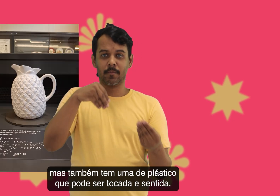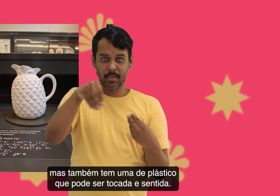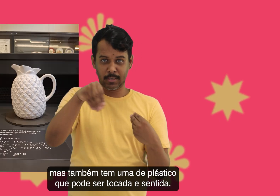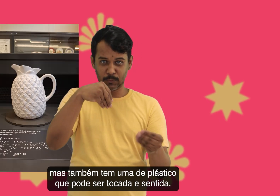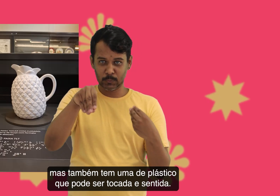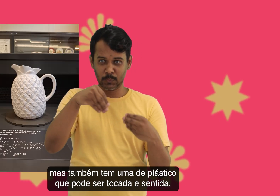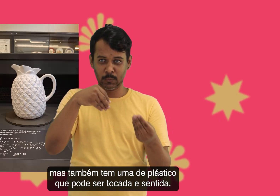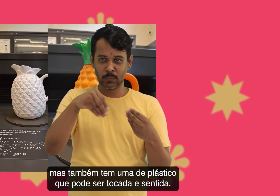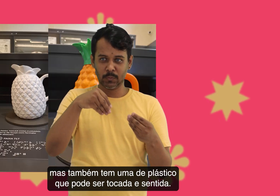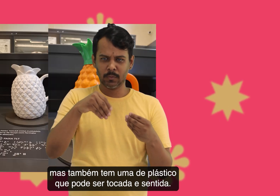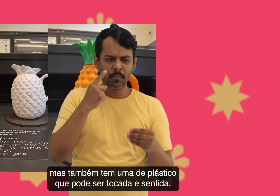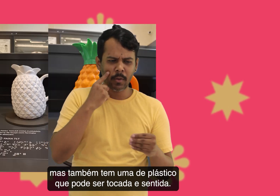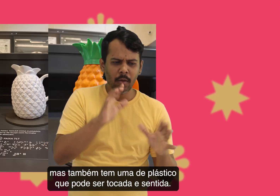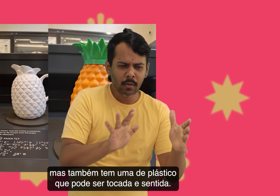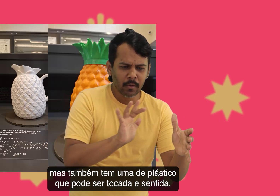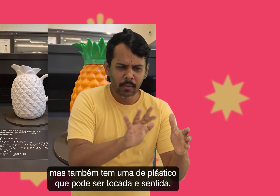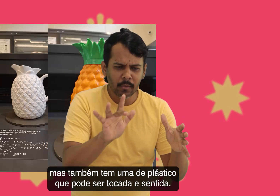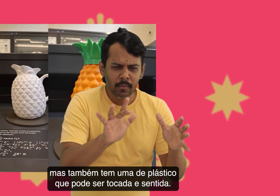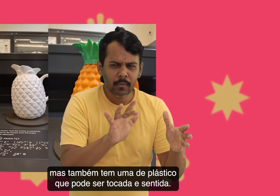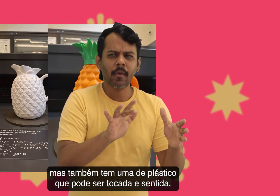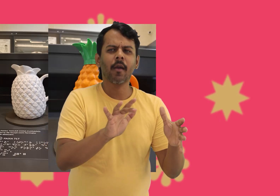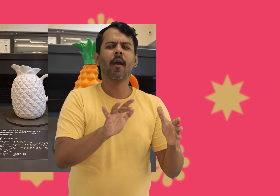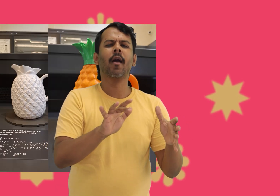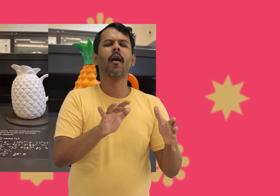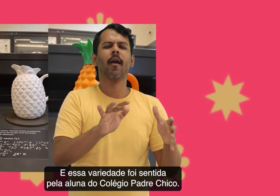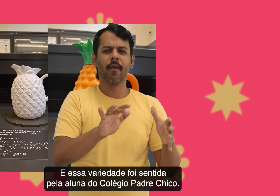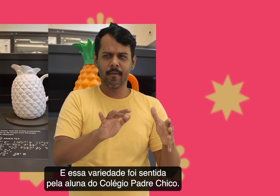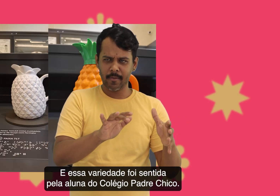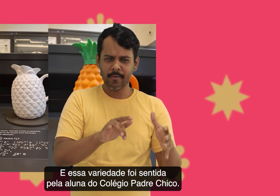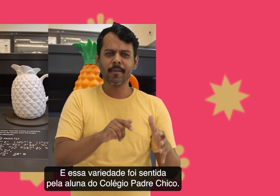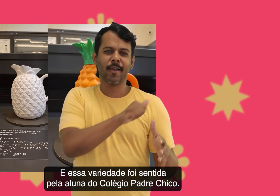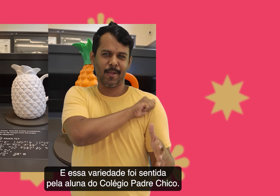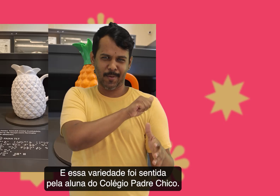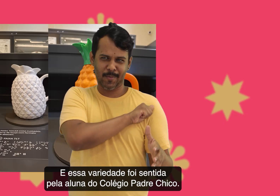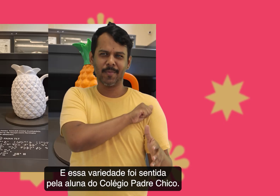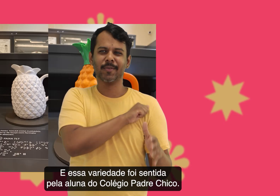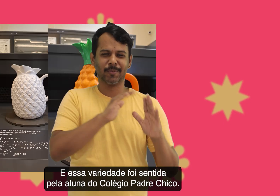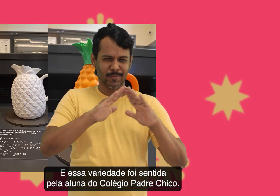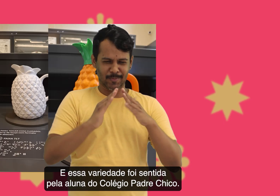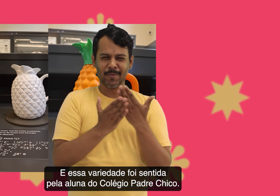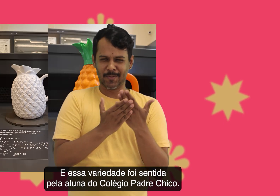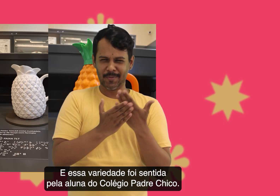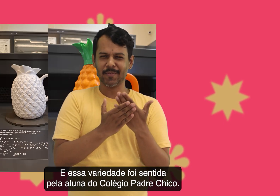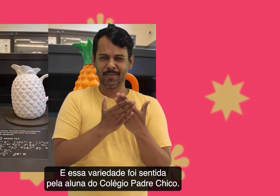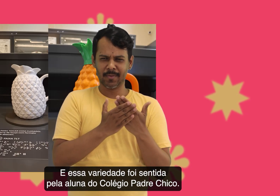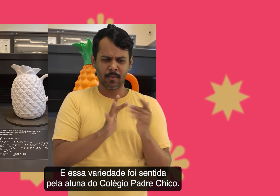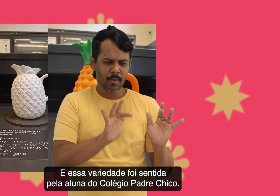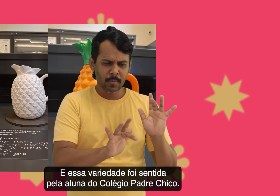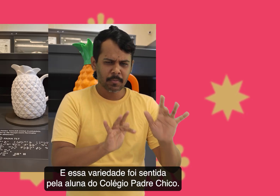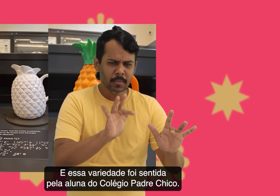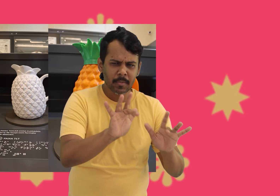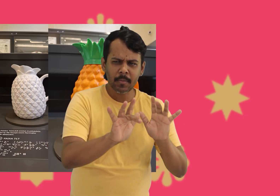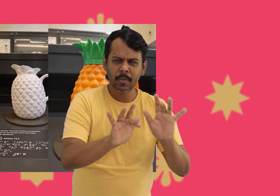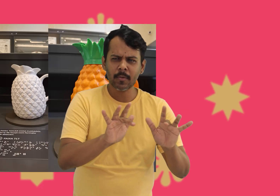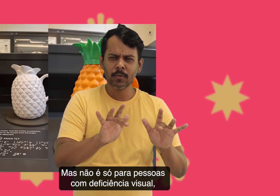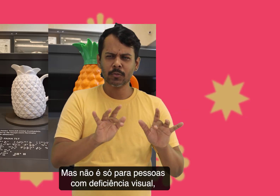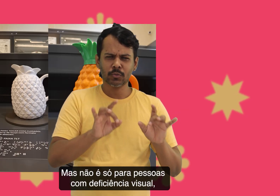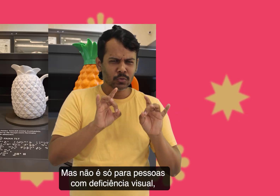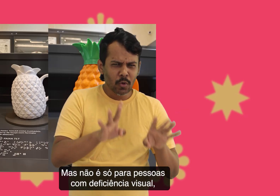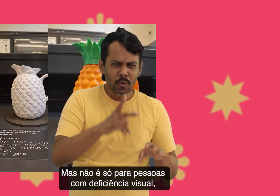também tem uma de plástico que pode ser tocada e sentida. E essa variedade foi sentida pela aluna do Colégio Padre Chico. Mas não é